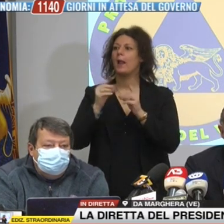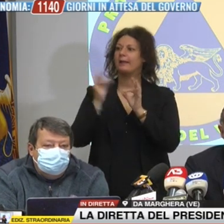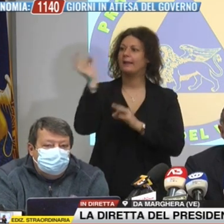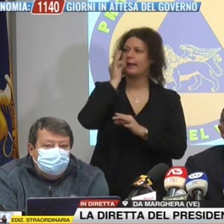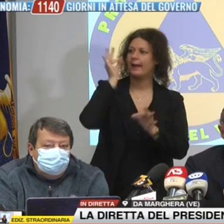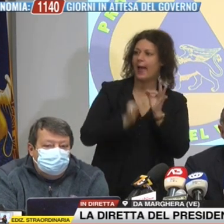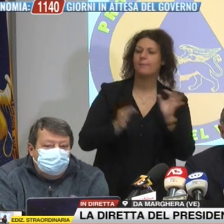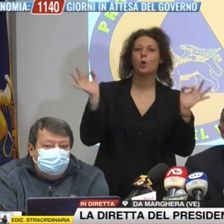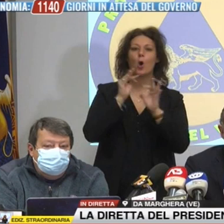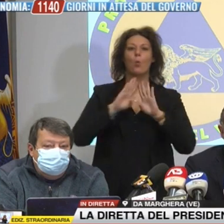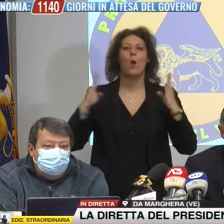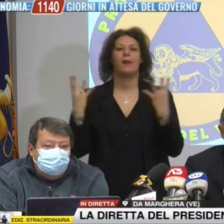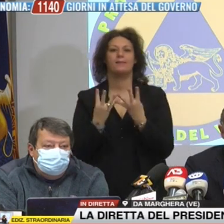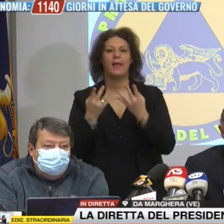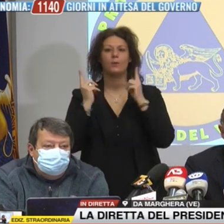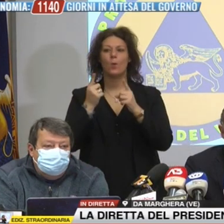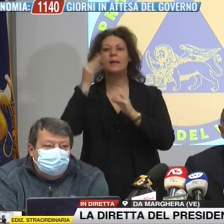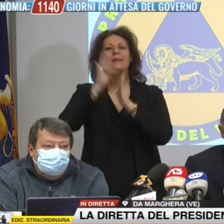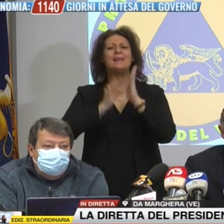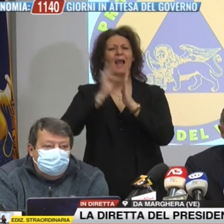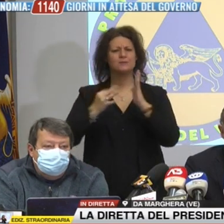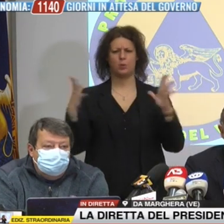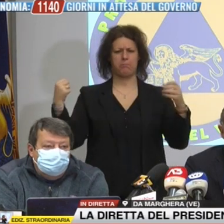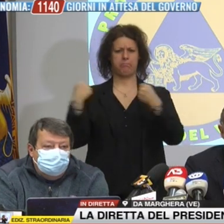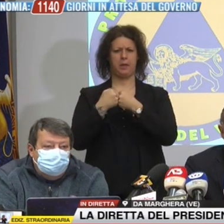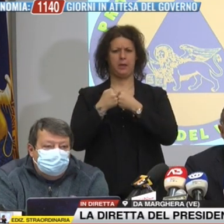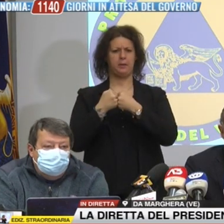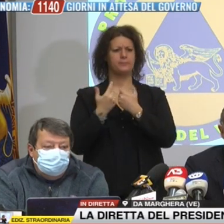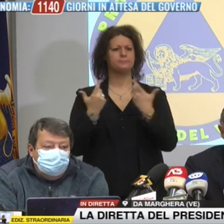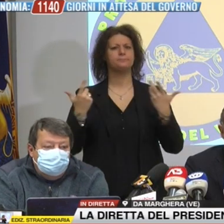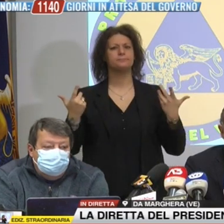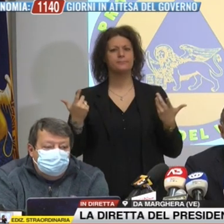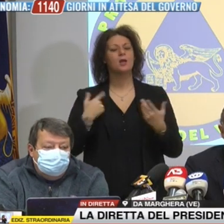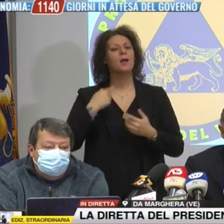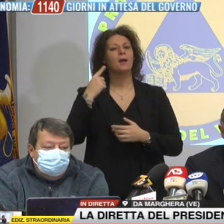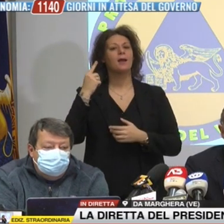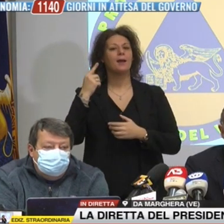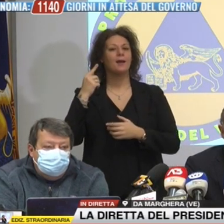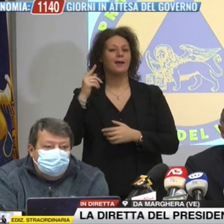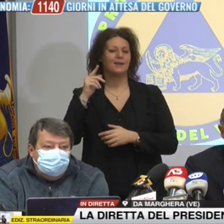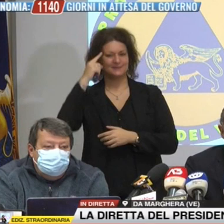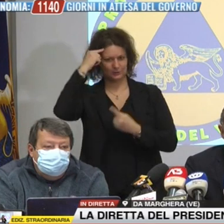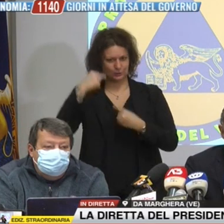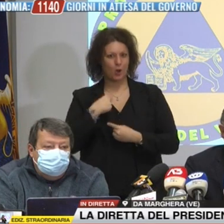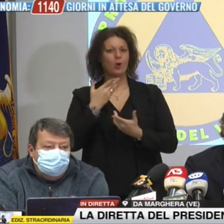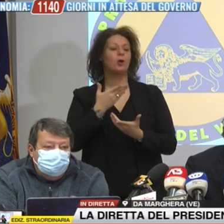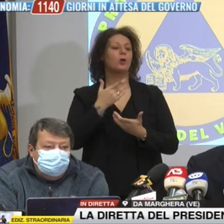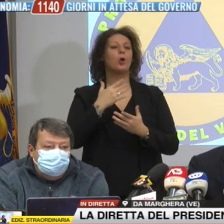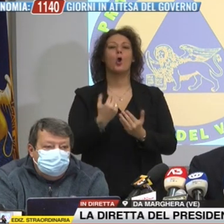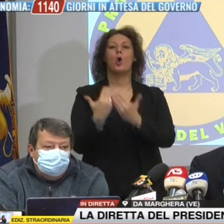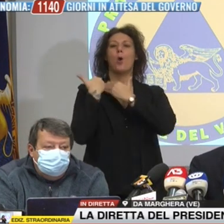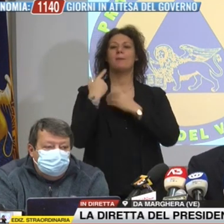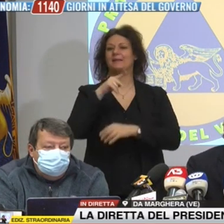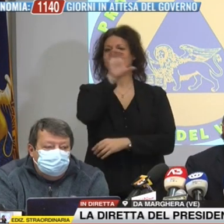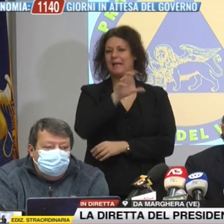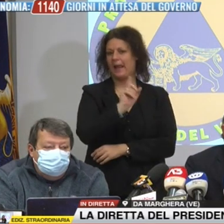sono indicazioni contrastanti. Anche questa lettrice dice: so che non è competenza della regione, ma so anche che magari Zaia può fare pressing sul